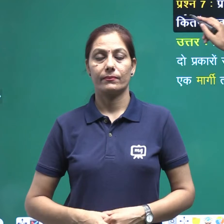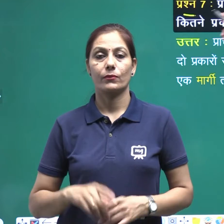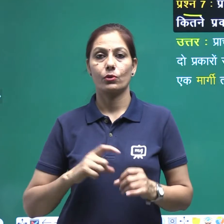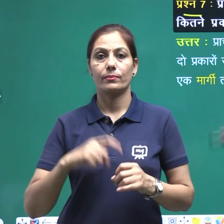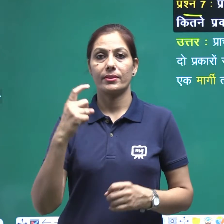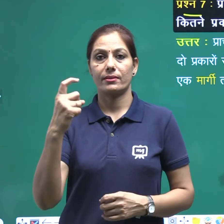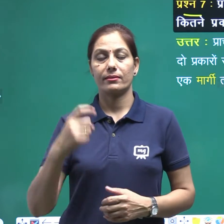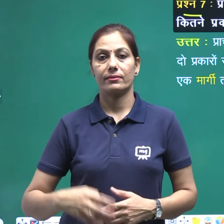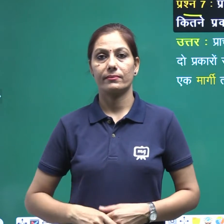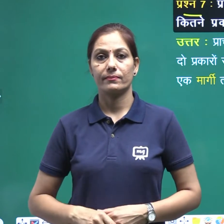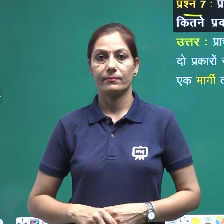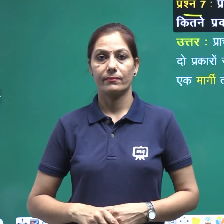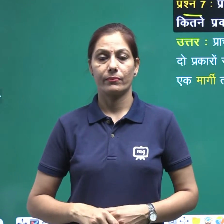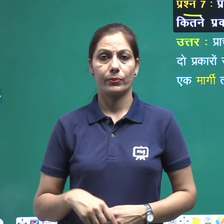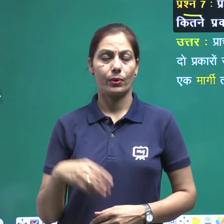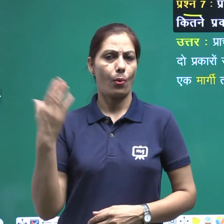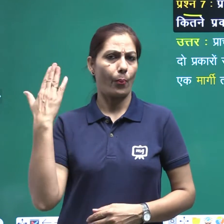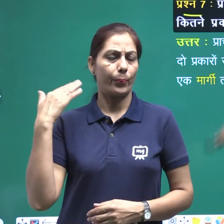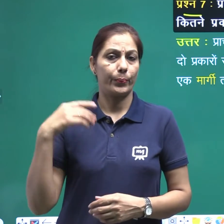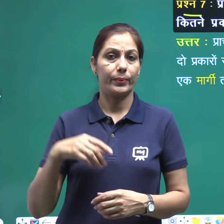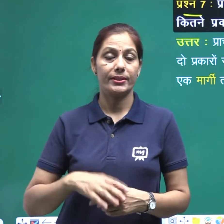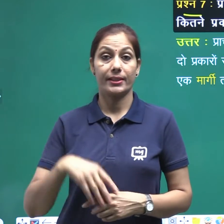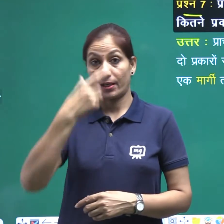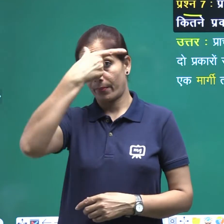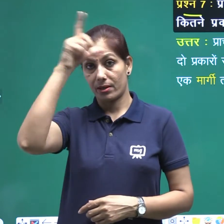प्रश्न 7, प्राचीन भारत में